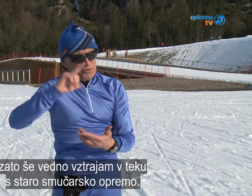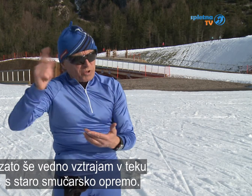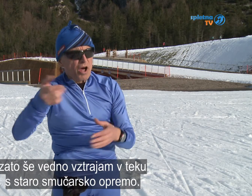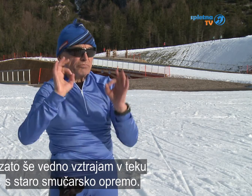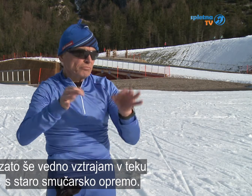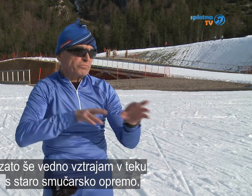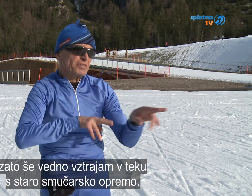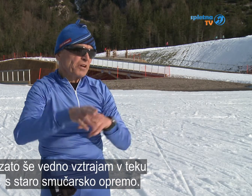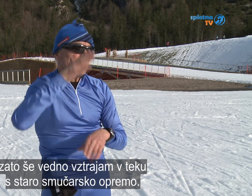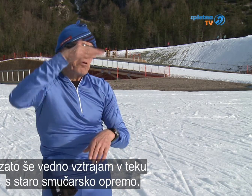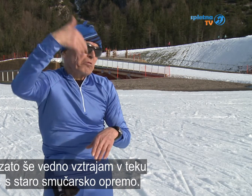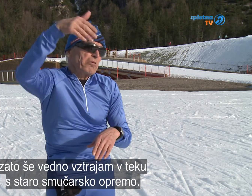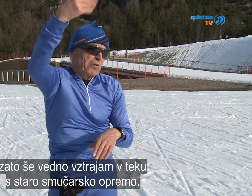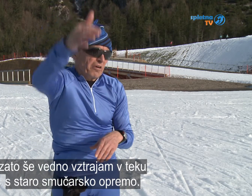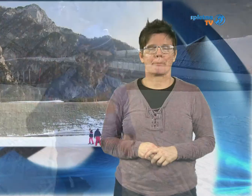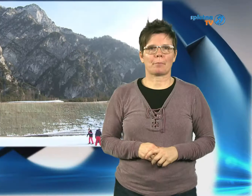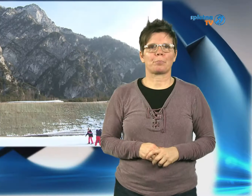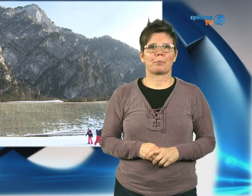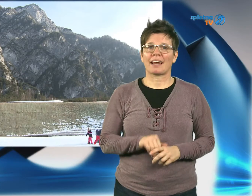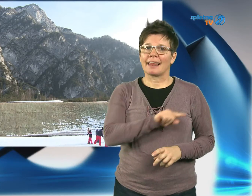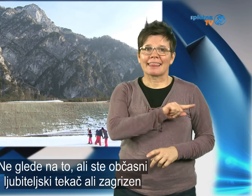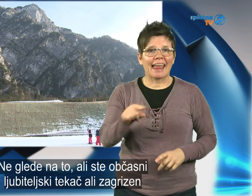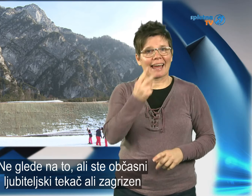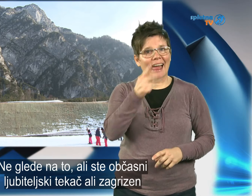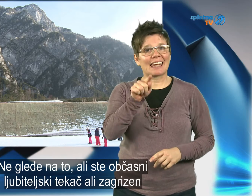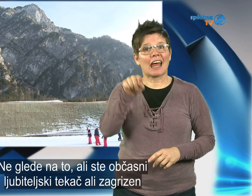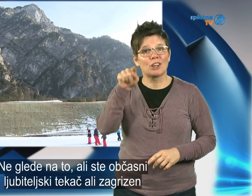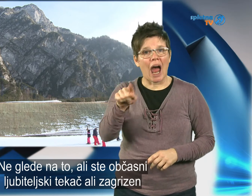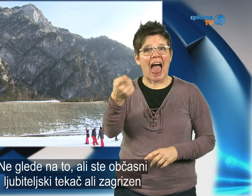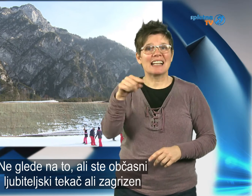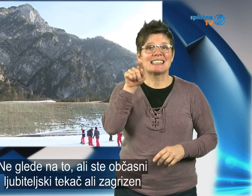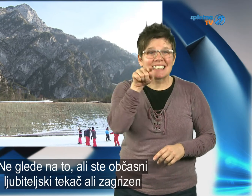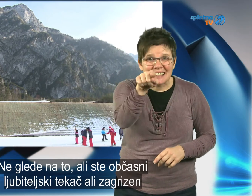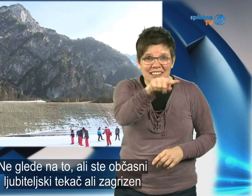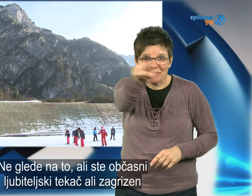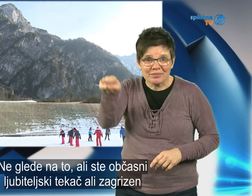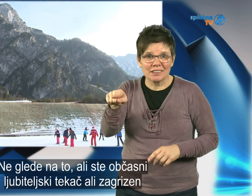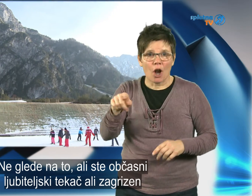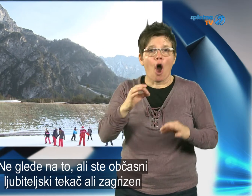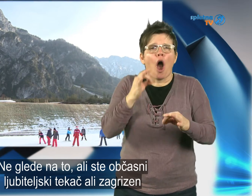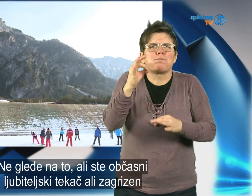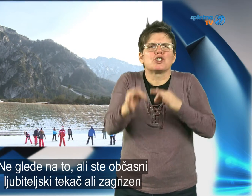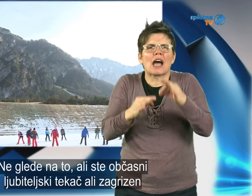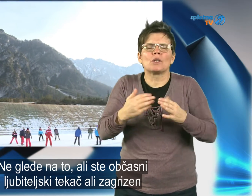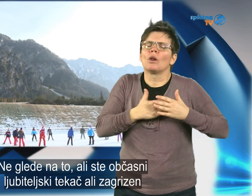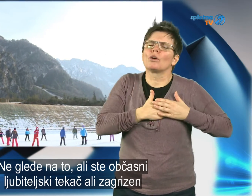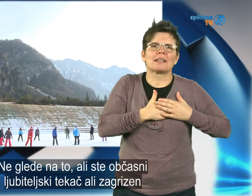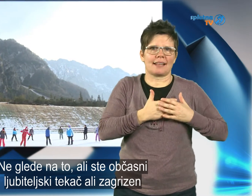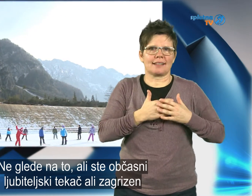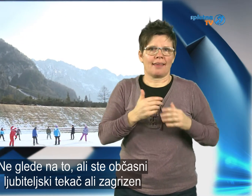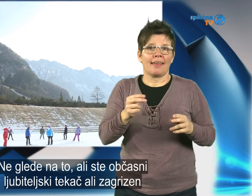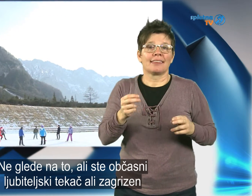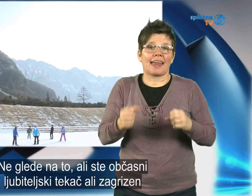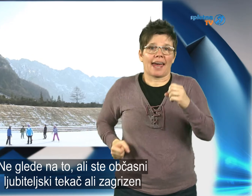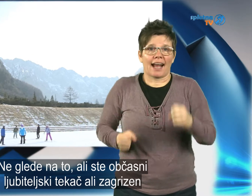da bom lahko vztrajal še dolga leta. Ne glede na to, ali ste občasni ljubiteljski tekač ali